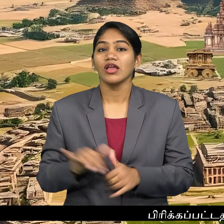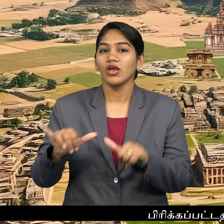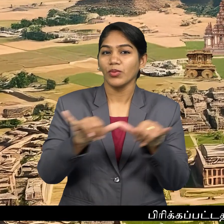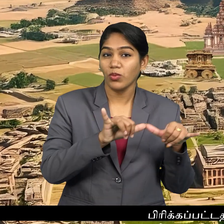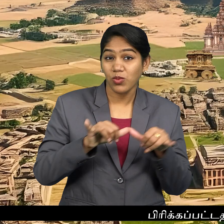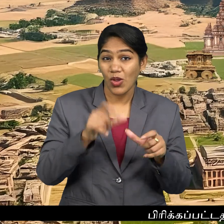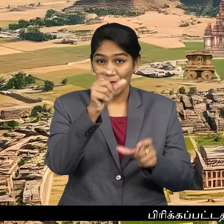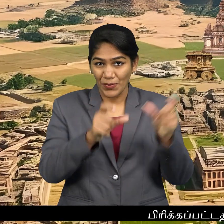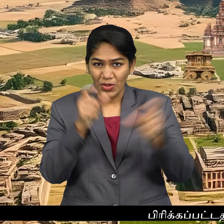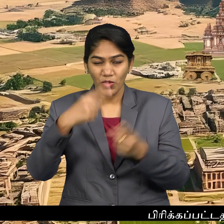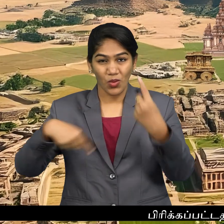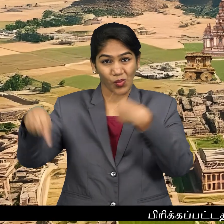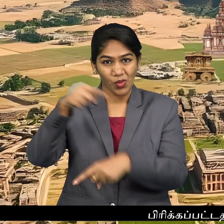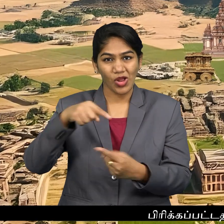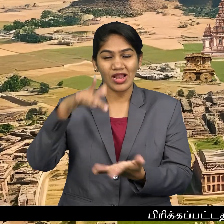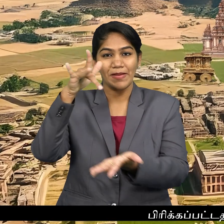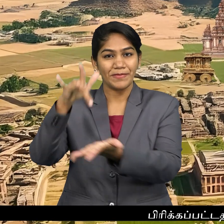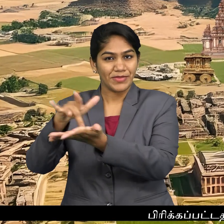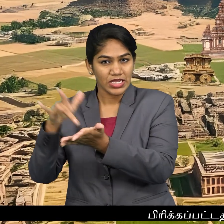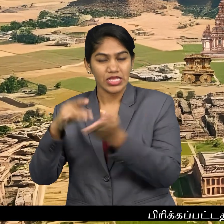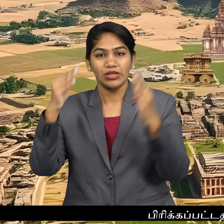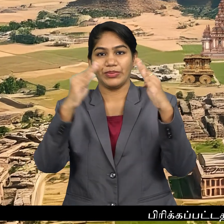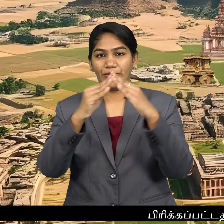பிரிக்கப்பட்டதாக நம்புகின்றனர்.